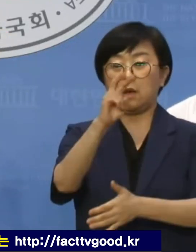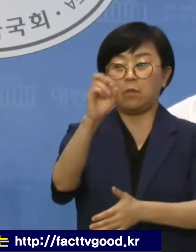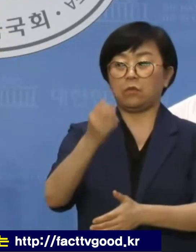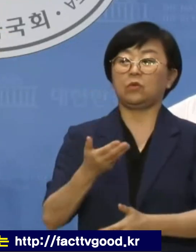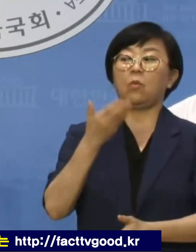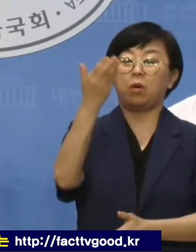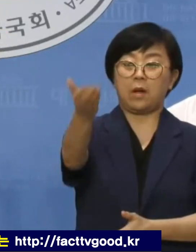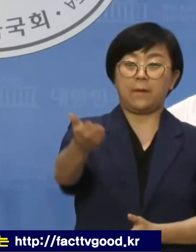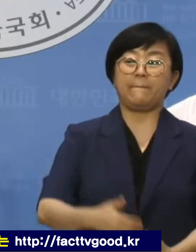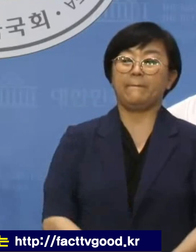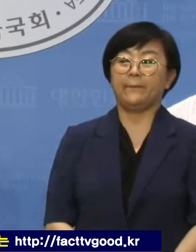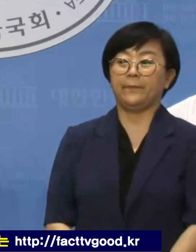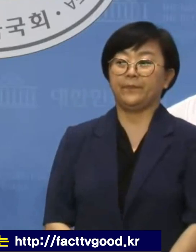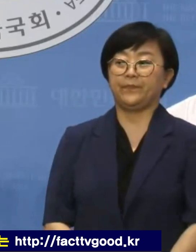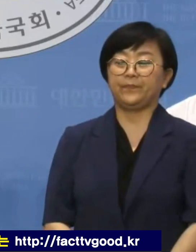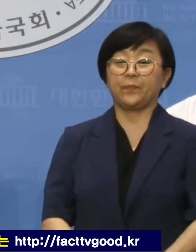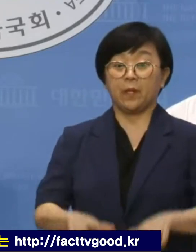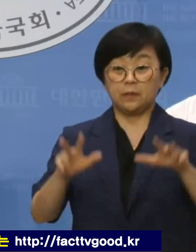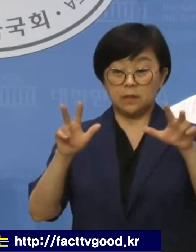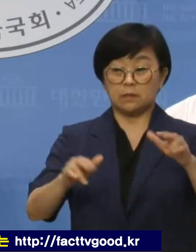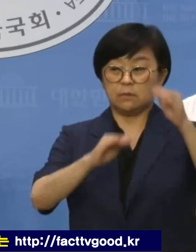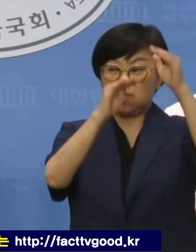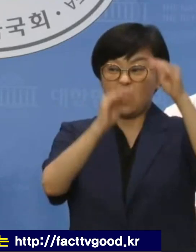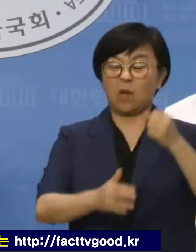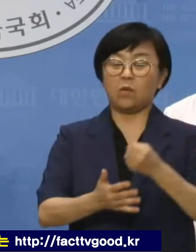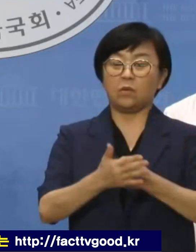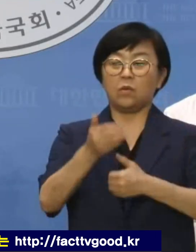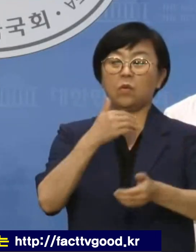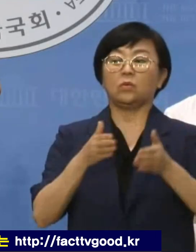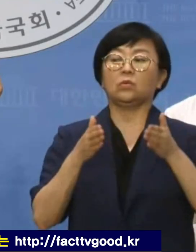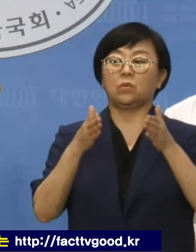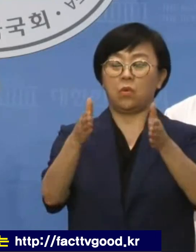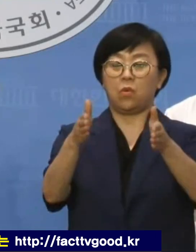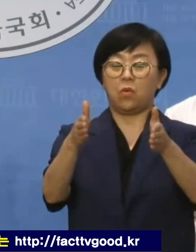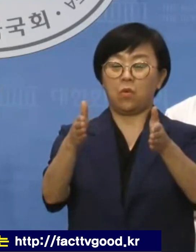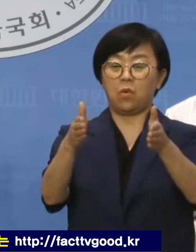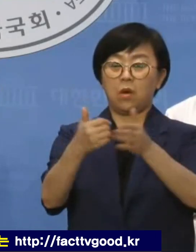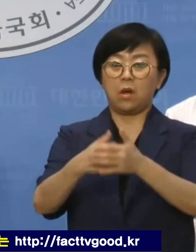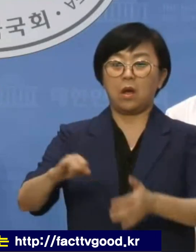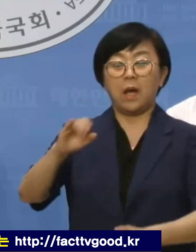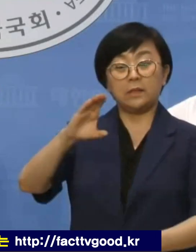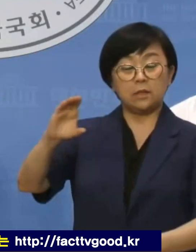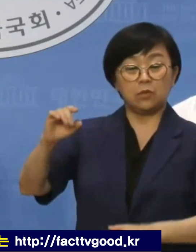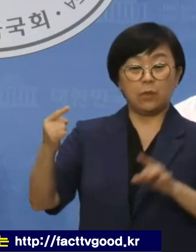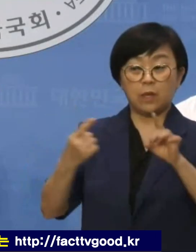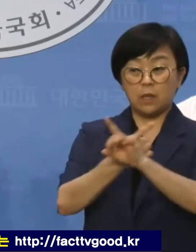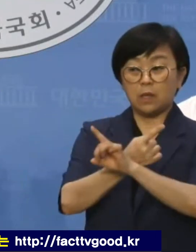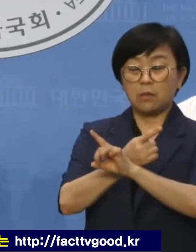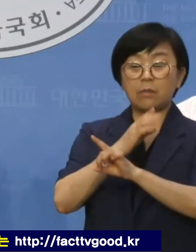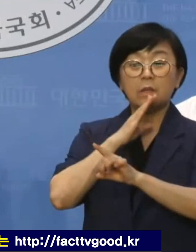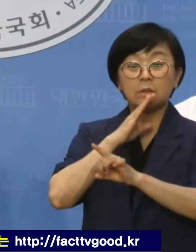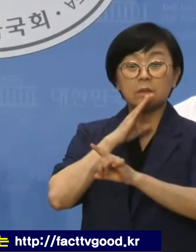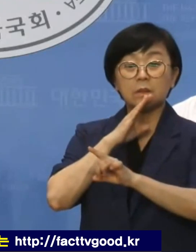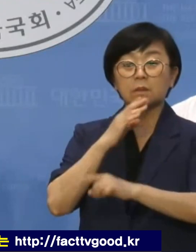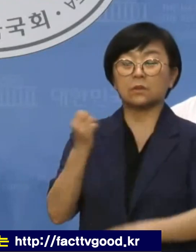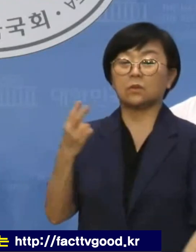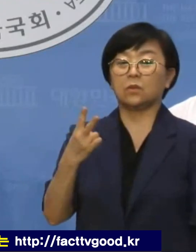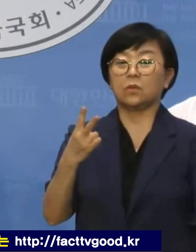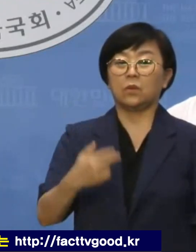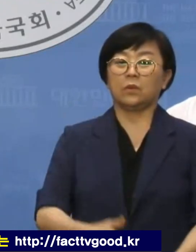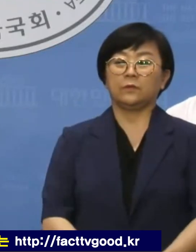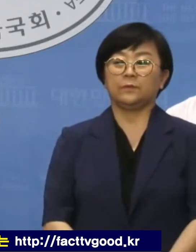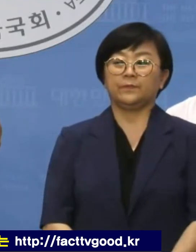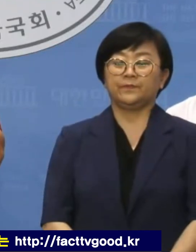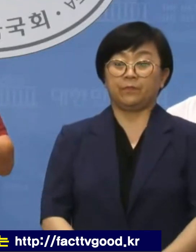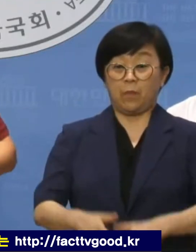넘어가는 안이었습니다. 지금 안은 고속도로 IC도 변경이 될 뿐더러 IC의 위치도 변경될 뿐더러